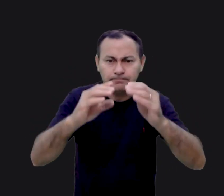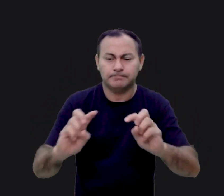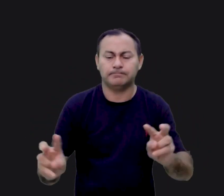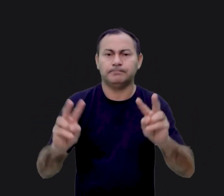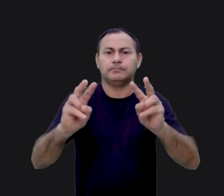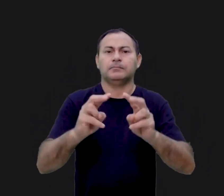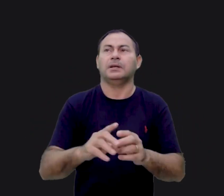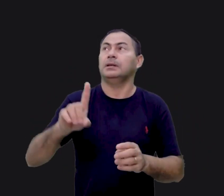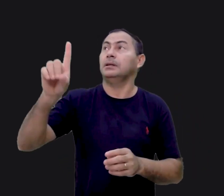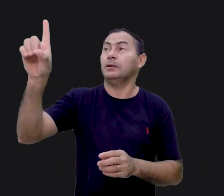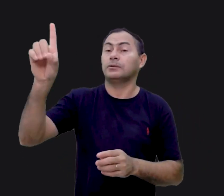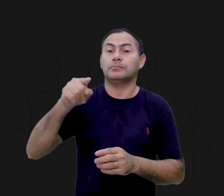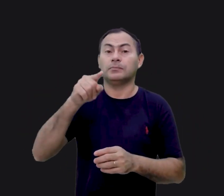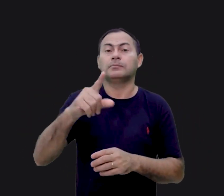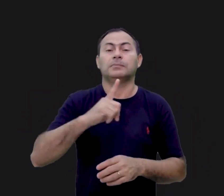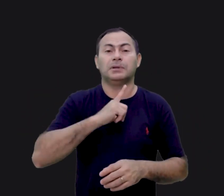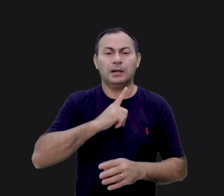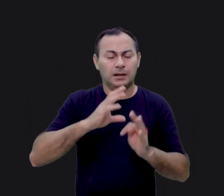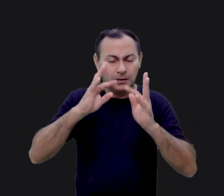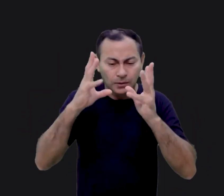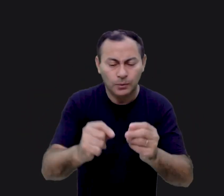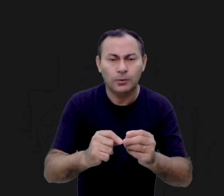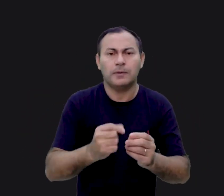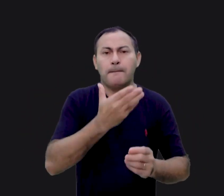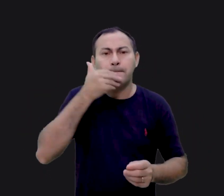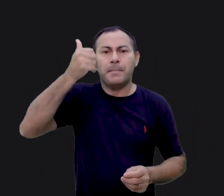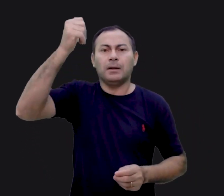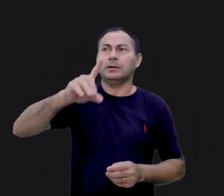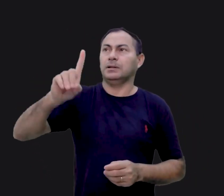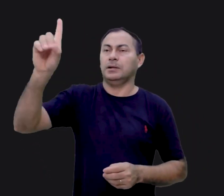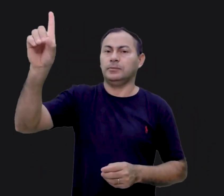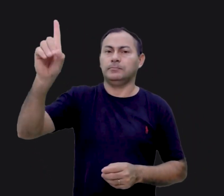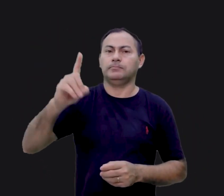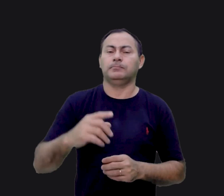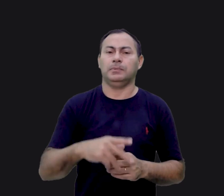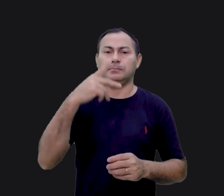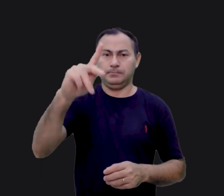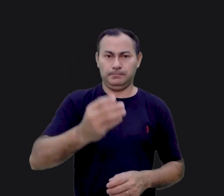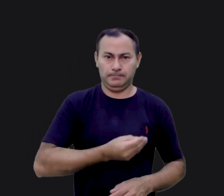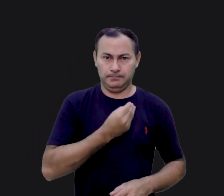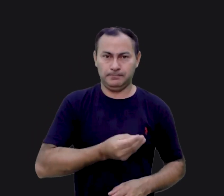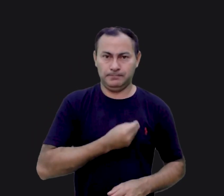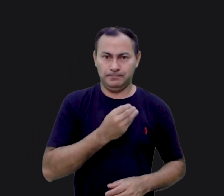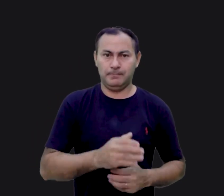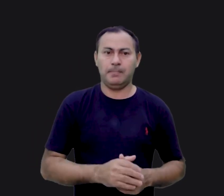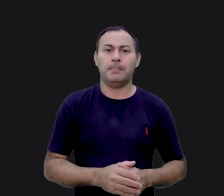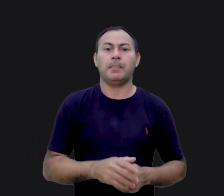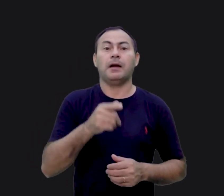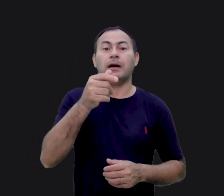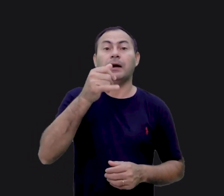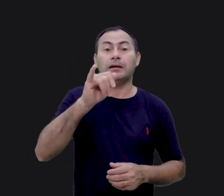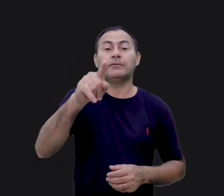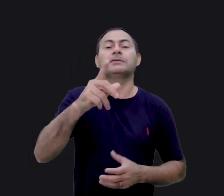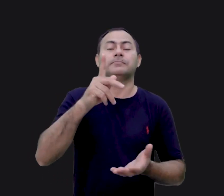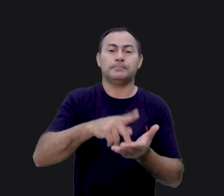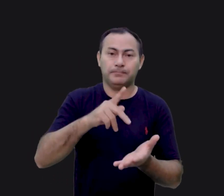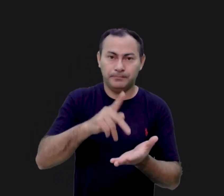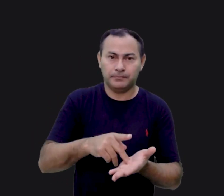obedecer os princípios de Deus e você terá tudo de melhor de Deus para sua vida aí você realmente